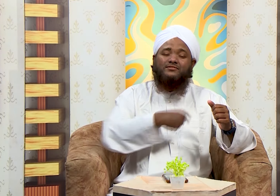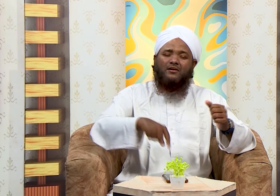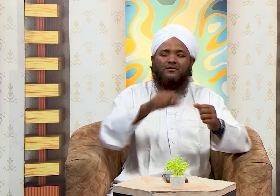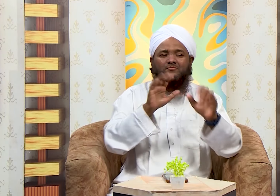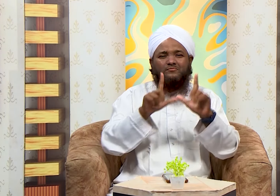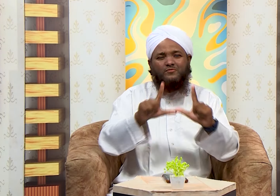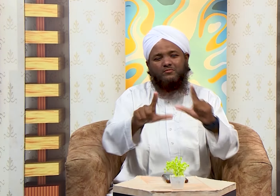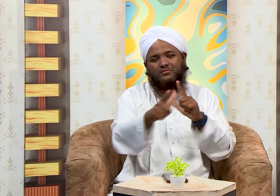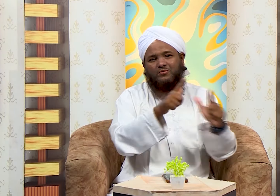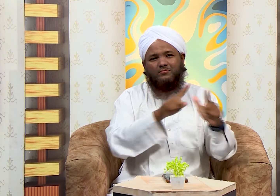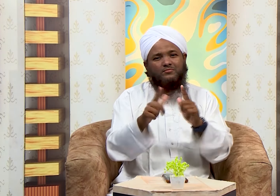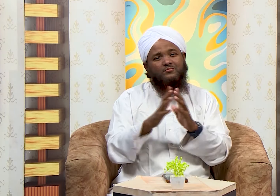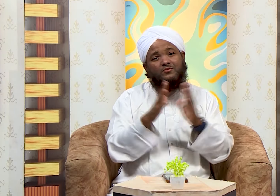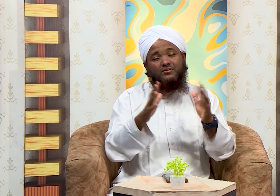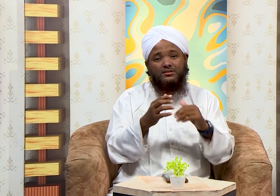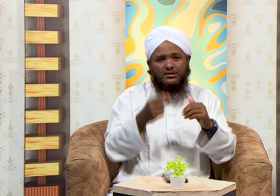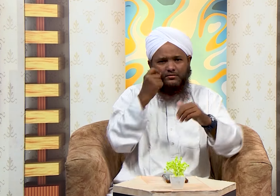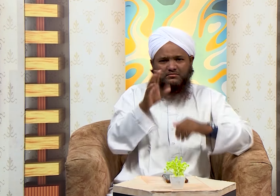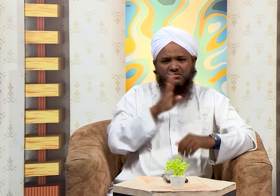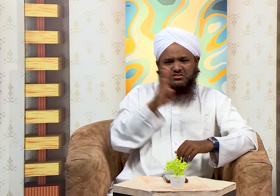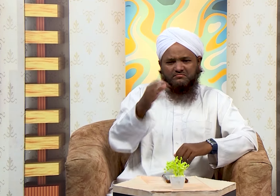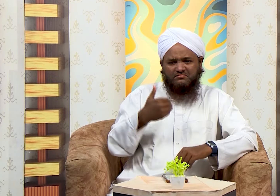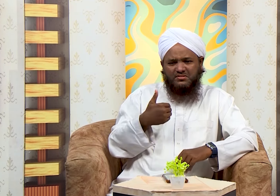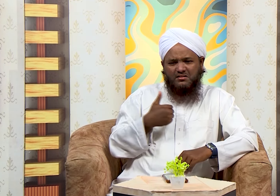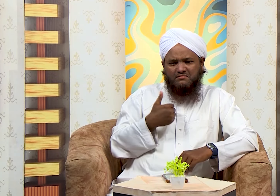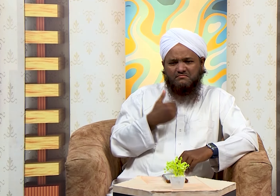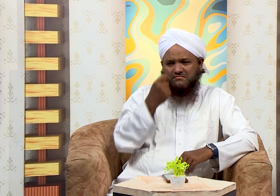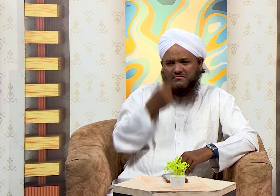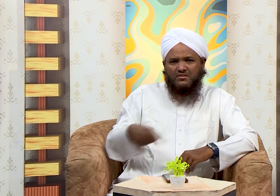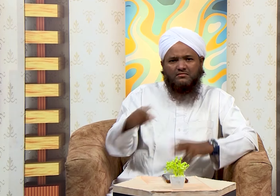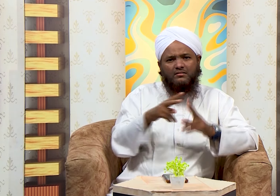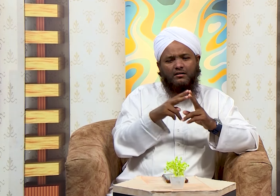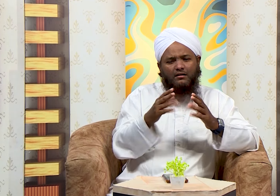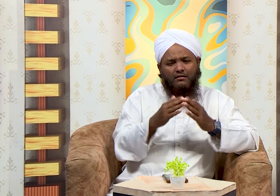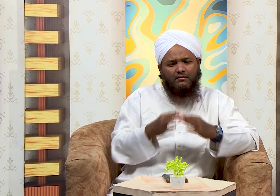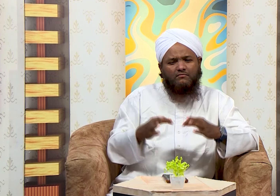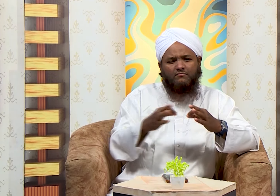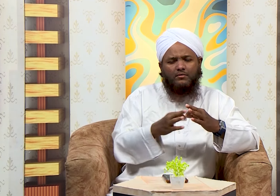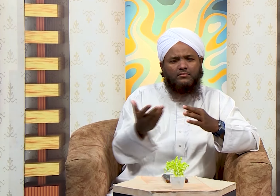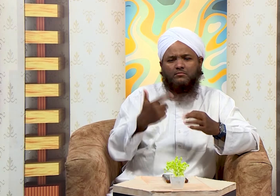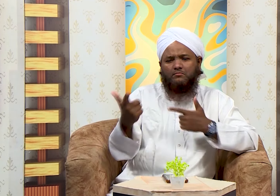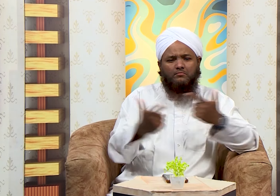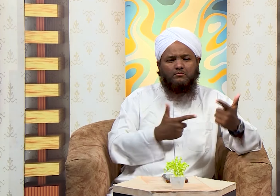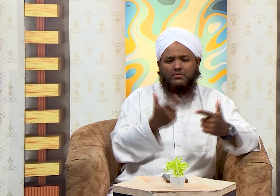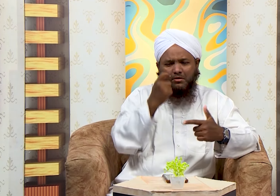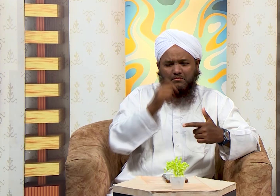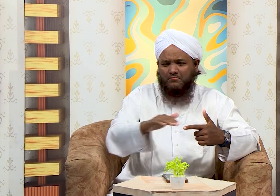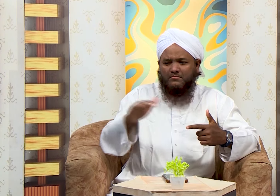باز ہوتے ہیں کہ لوگوں کو شکایت بھی ہوتی ہے کہ جی گھر والے بھی میرے قریب نہیں آتے یا بچے بعض اوقات شکایت